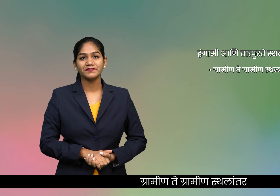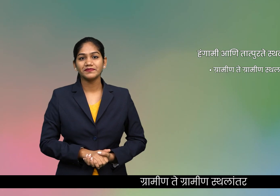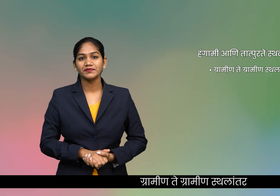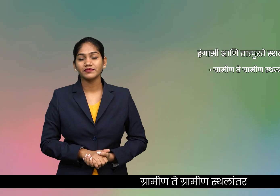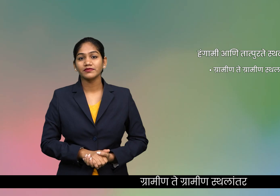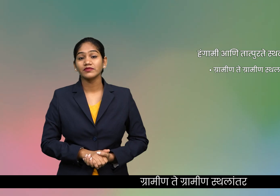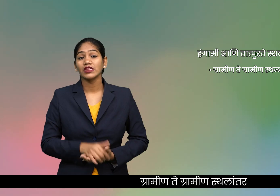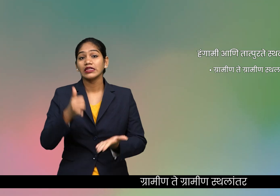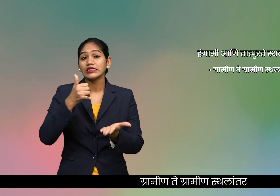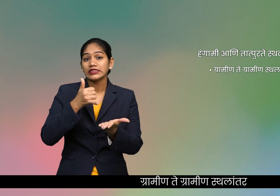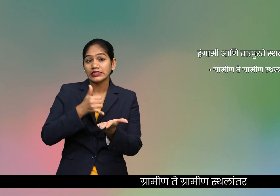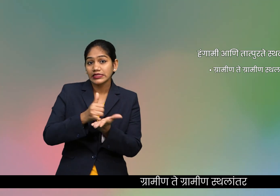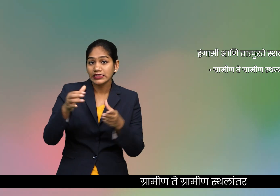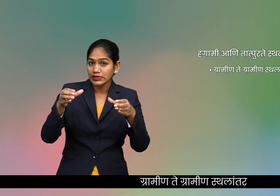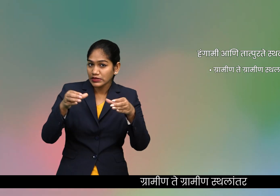ग्रामीण ते ग्रामीण स्थलांतर,